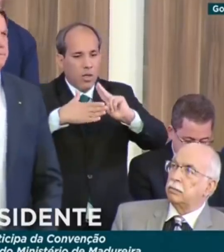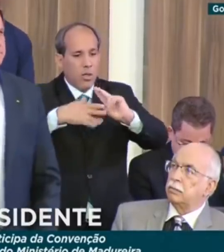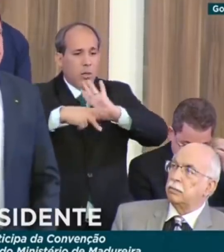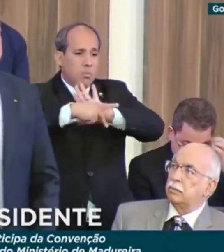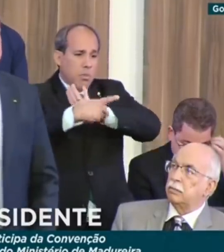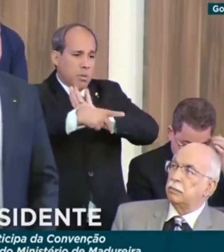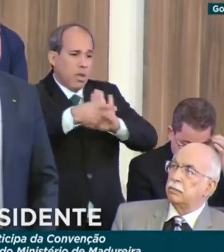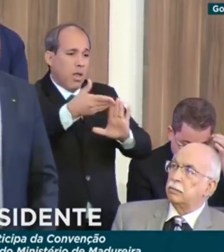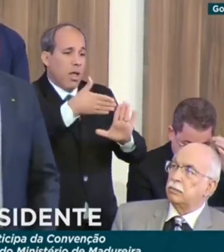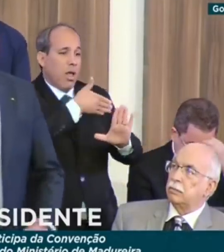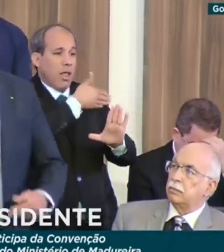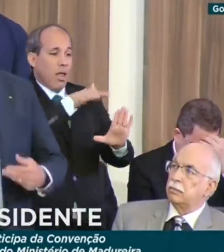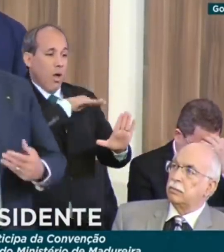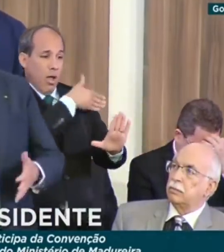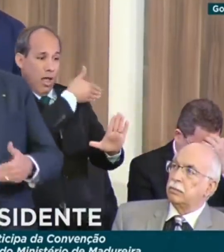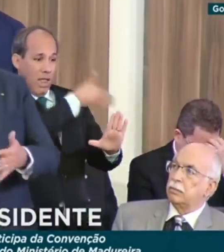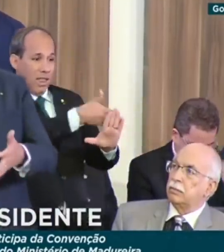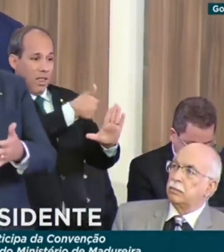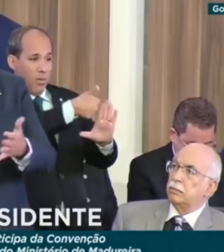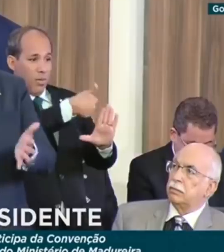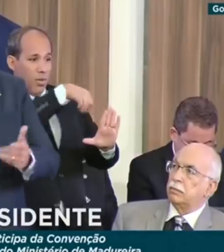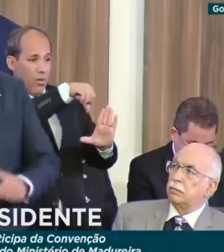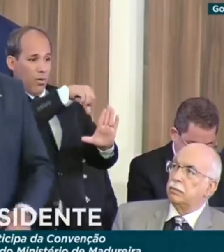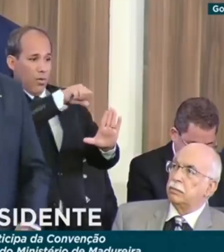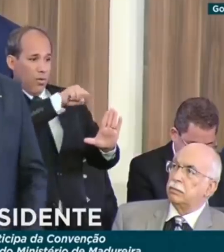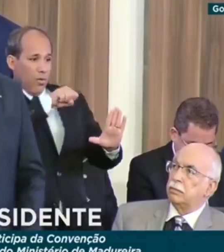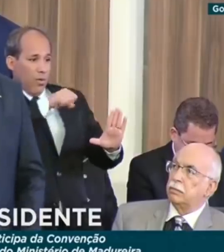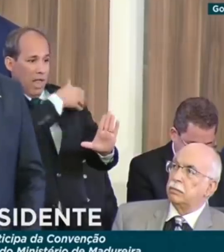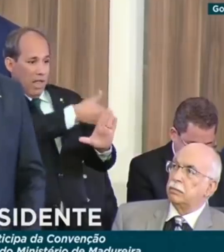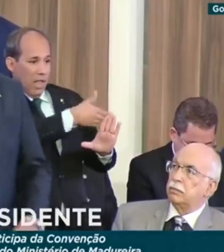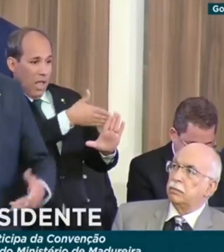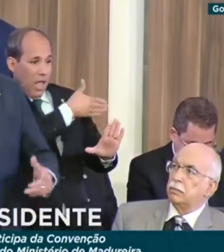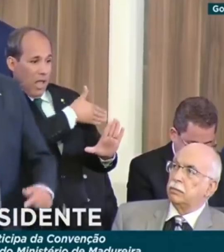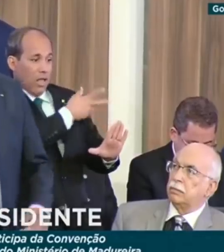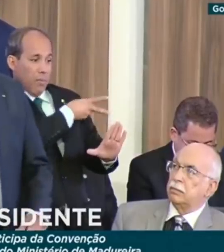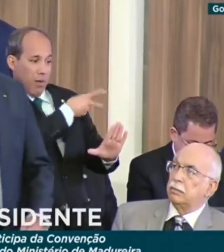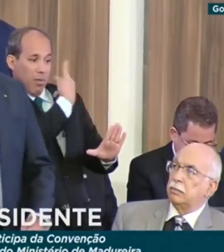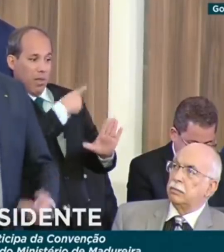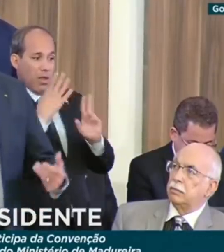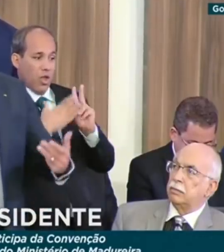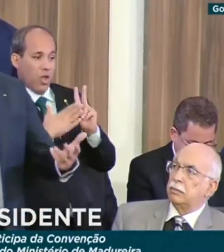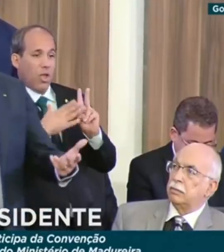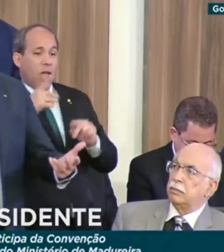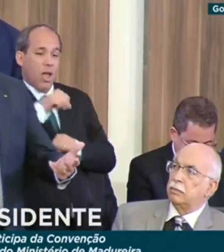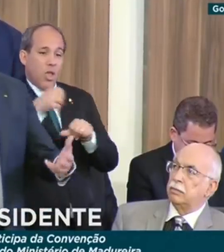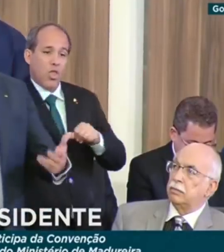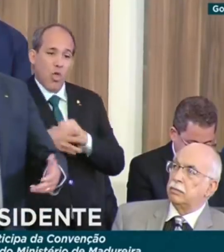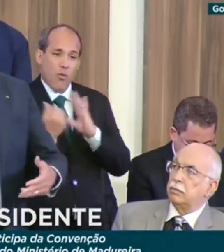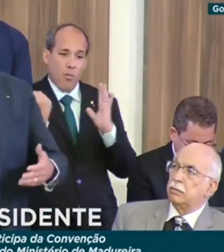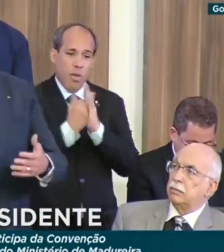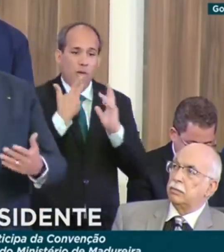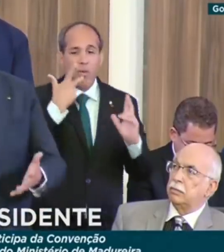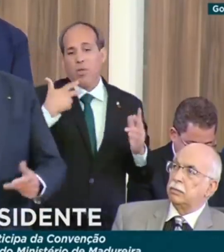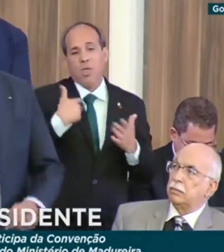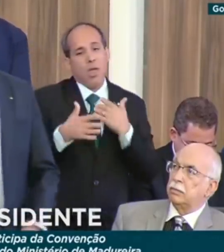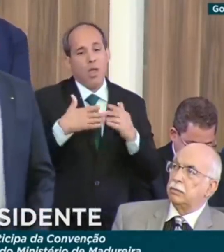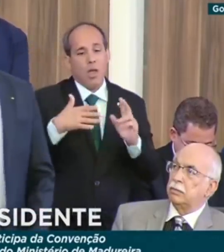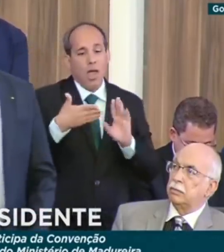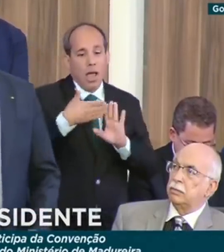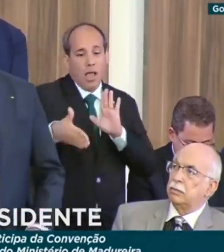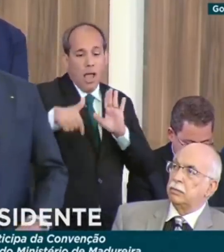deles. Esse novo marco temporal diz que não. Quem porventura hoje